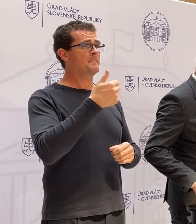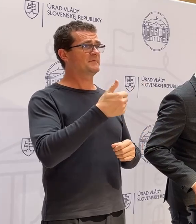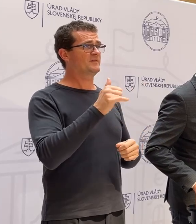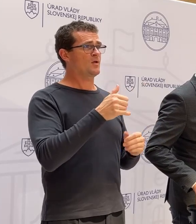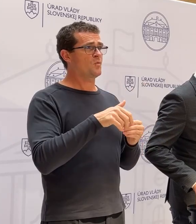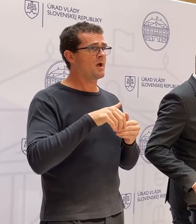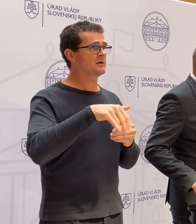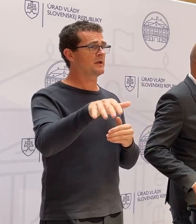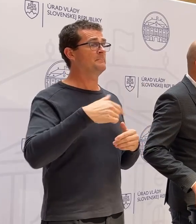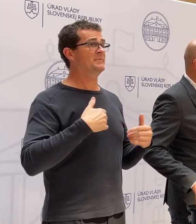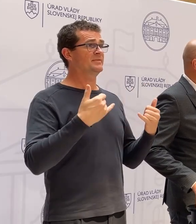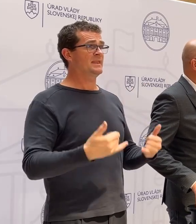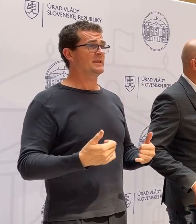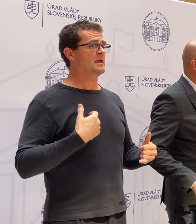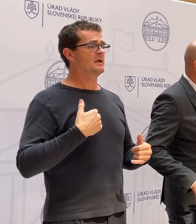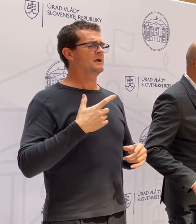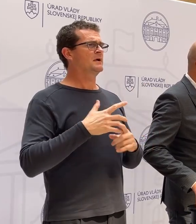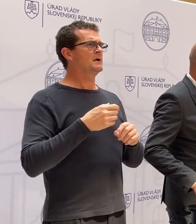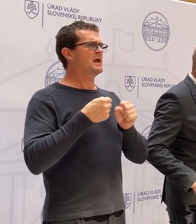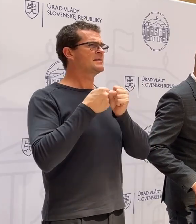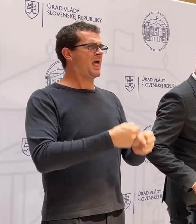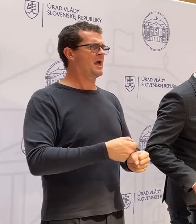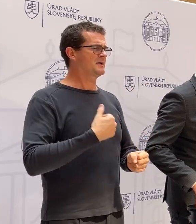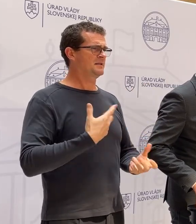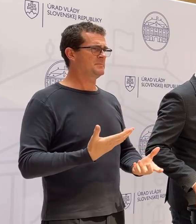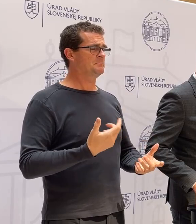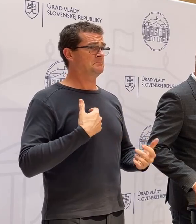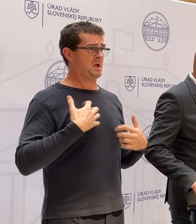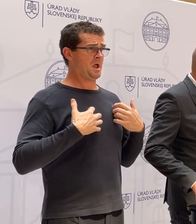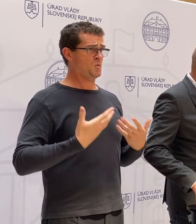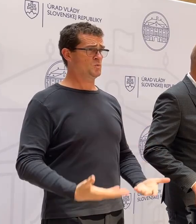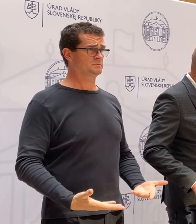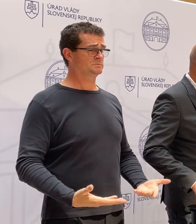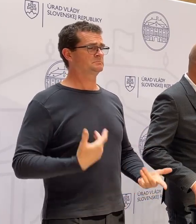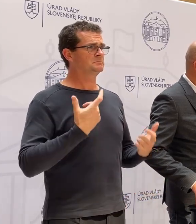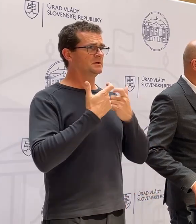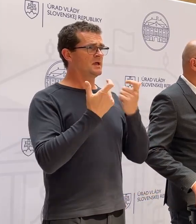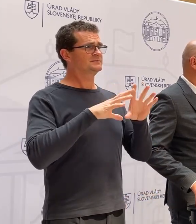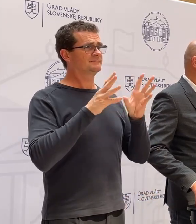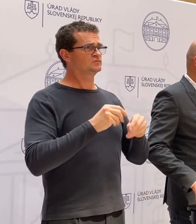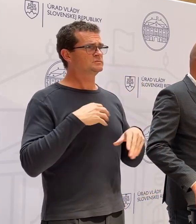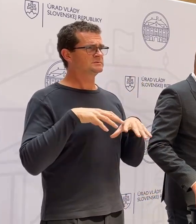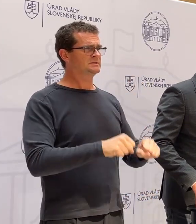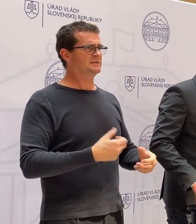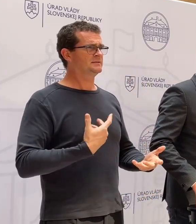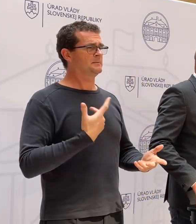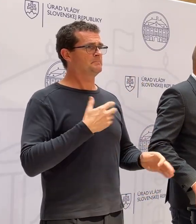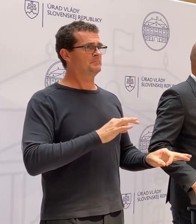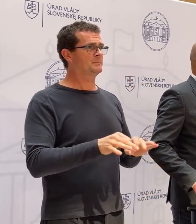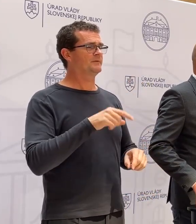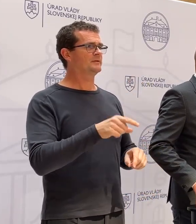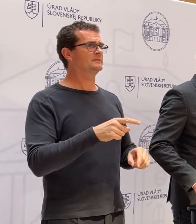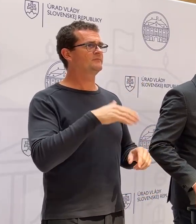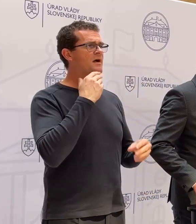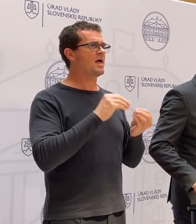1. januára. My teraz nie sme pod nejakým ukrutným časovým tlakom, máme august. Čiže samozrejme, že všetko sa stihne pripraviť. Je tam